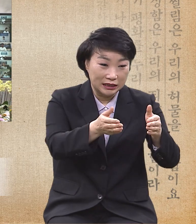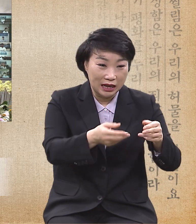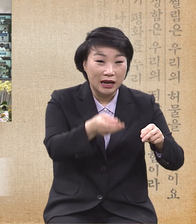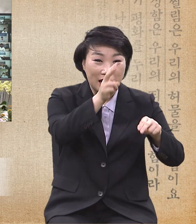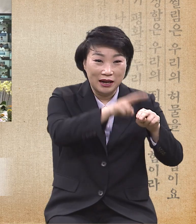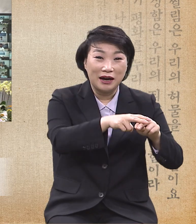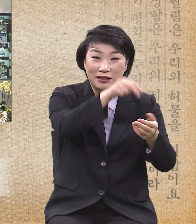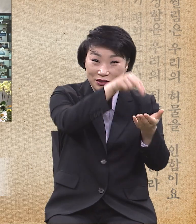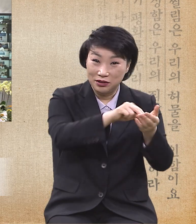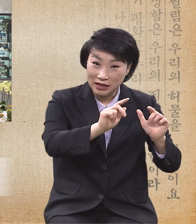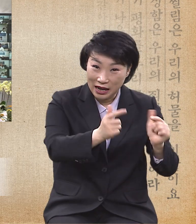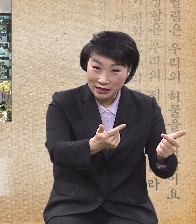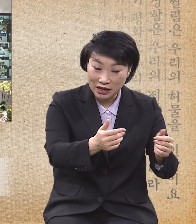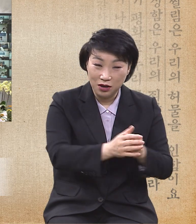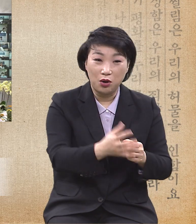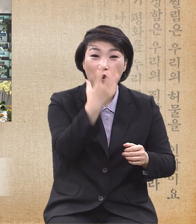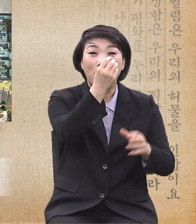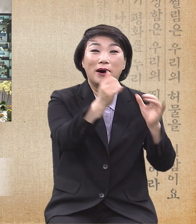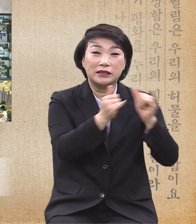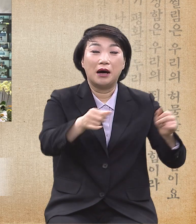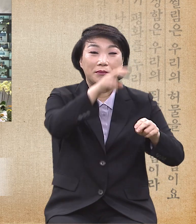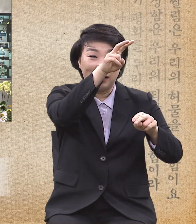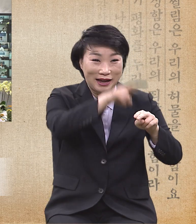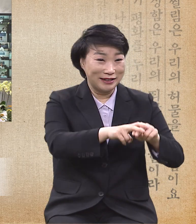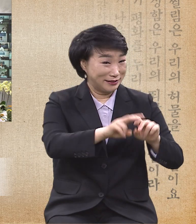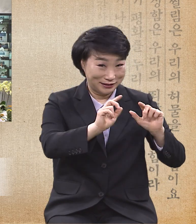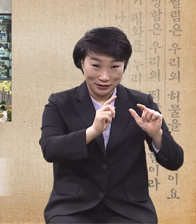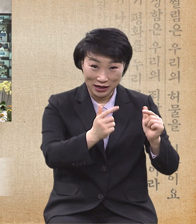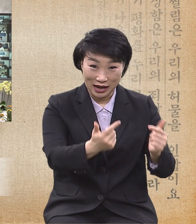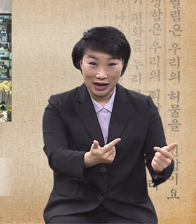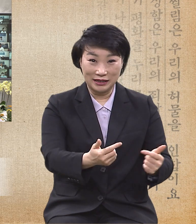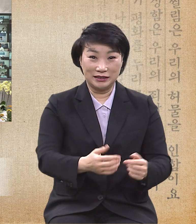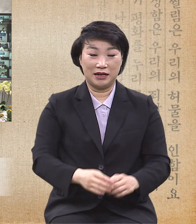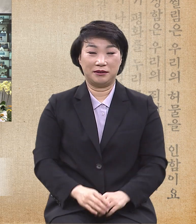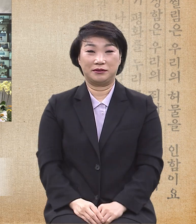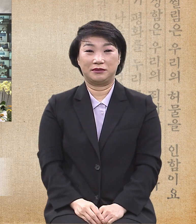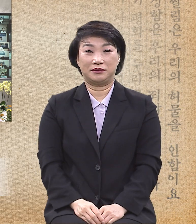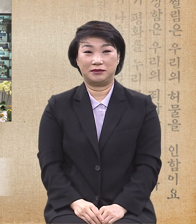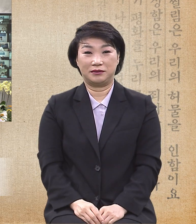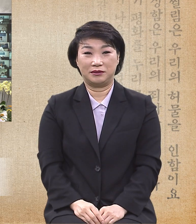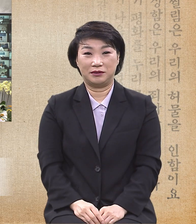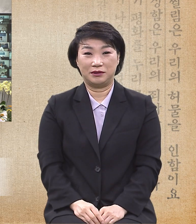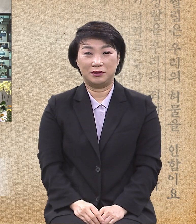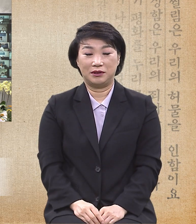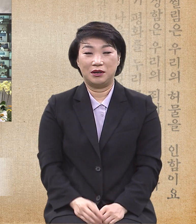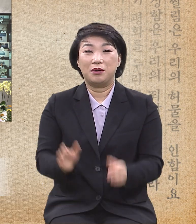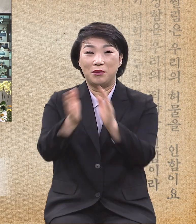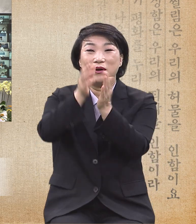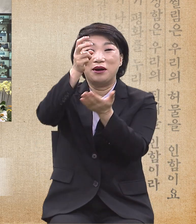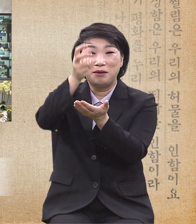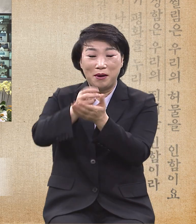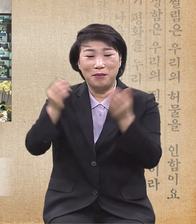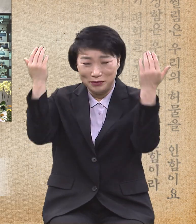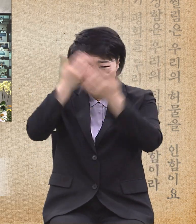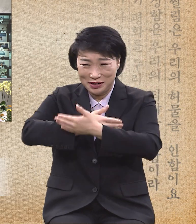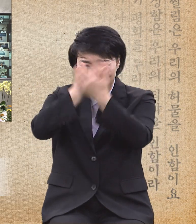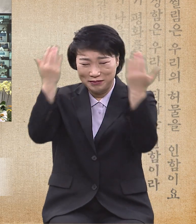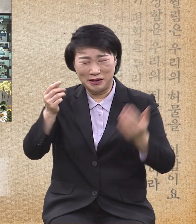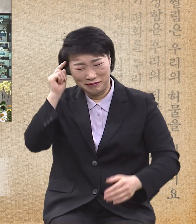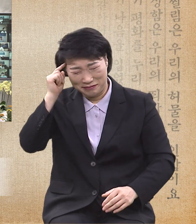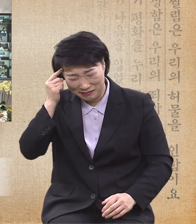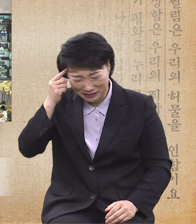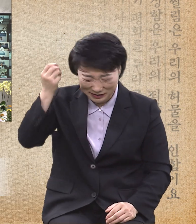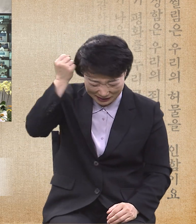아니하며 오만한 자의 자리에 앉지 아니하며 율법을 주야로